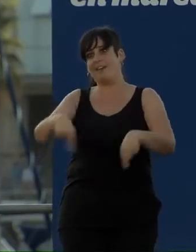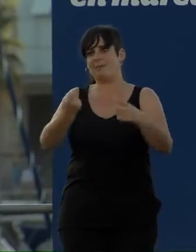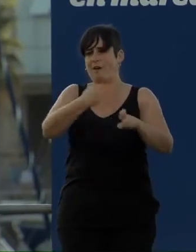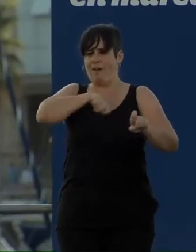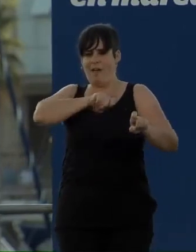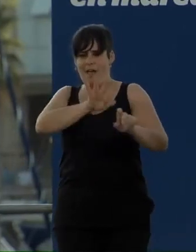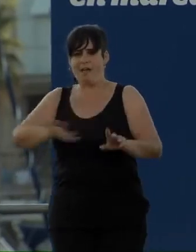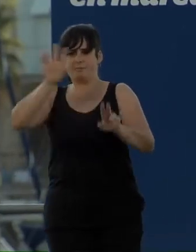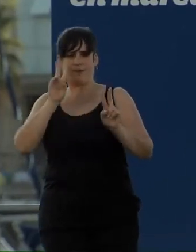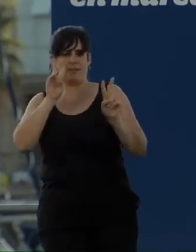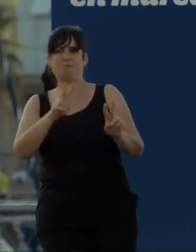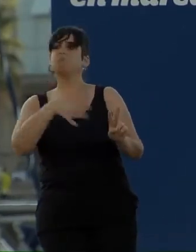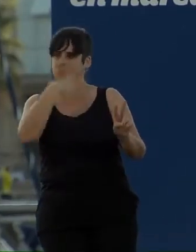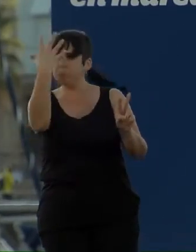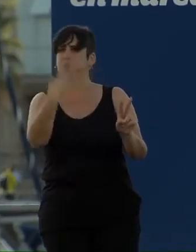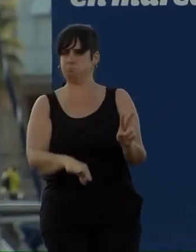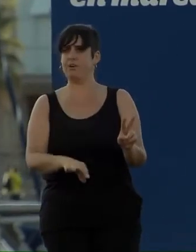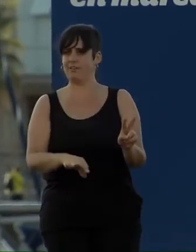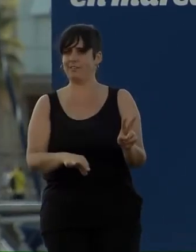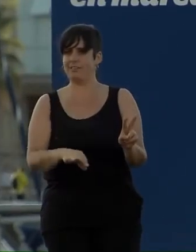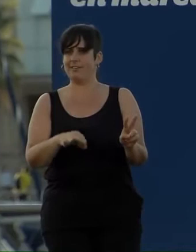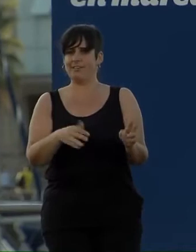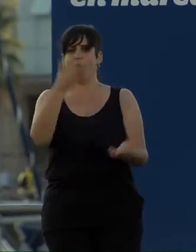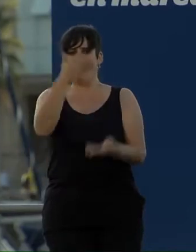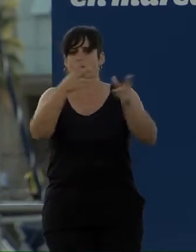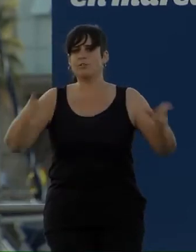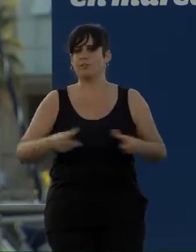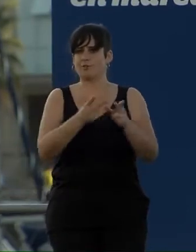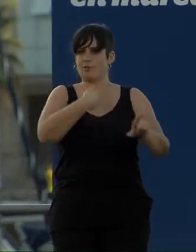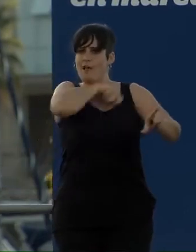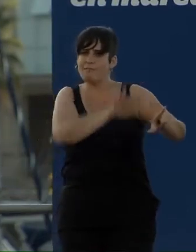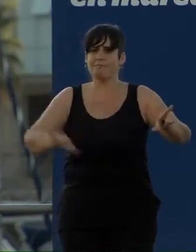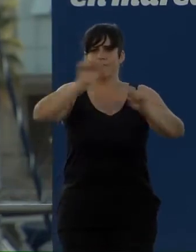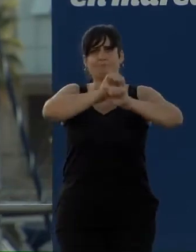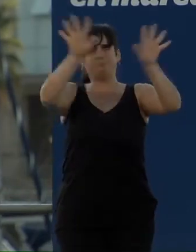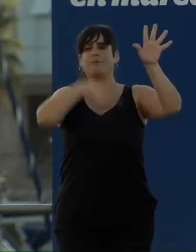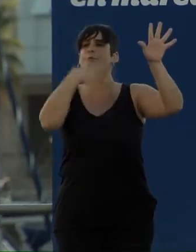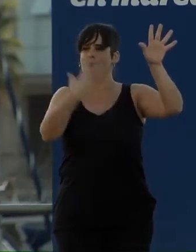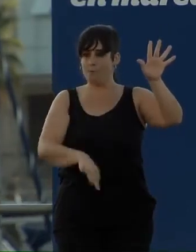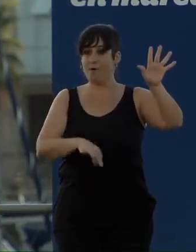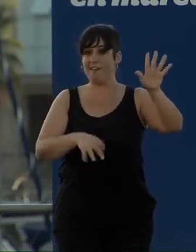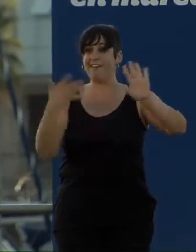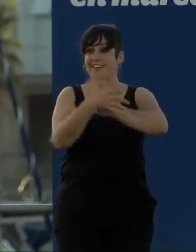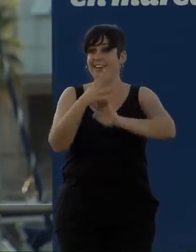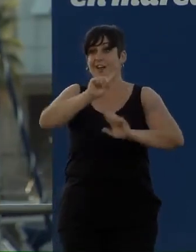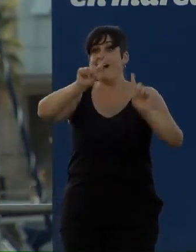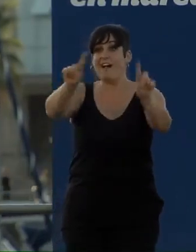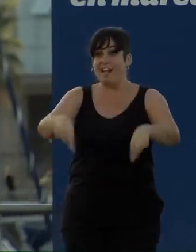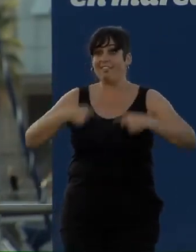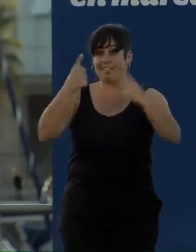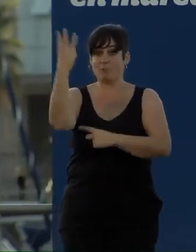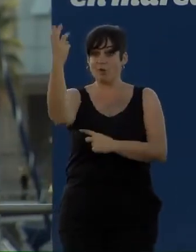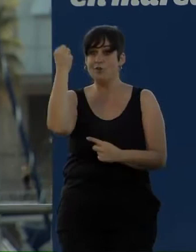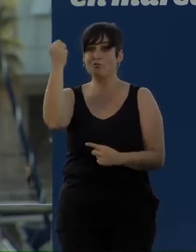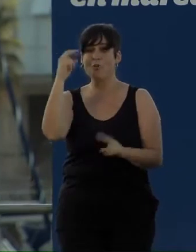forma son sufrimiento una forma deus Social para conunto de país y ent a tro a tro verá